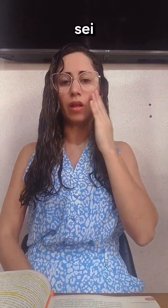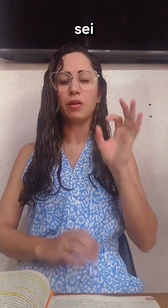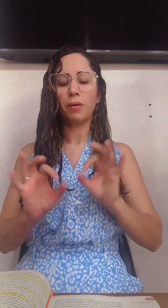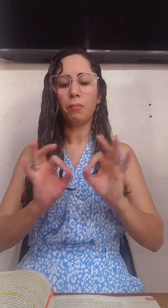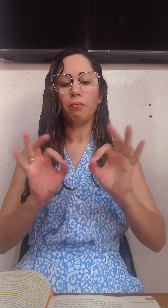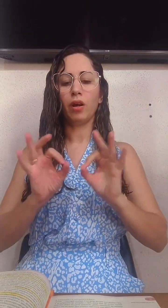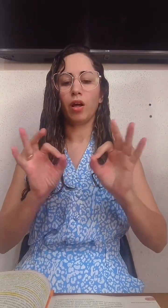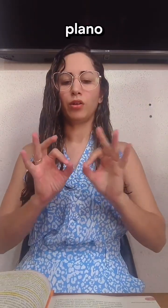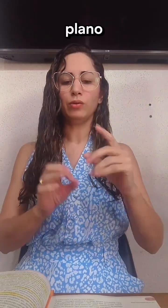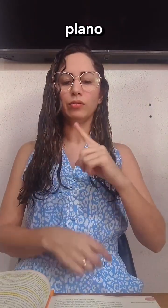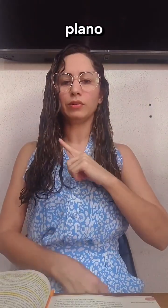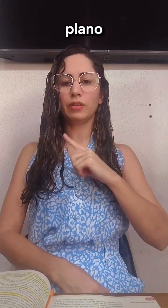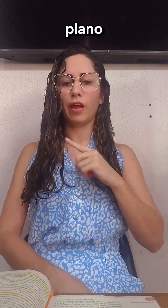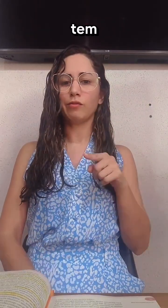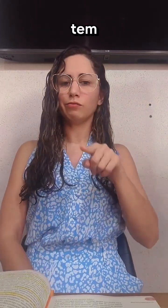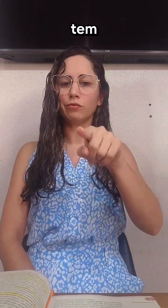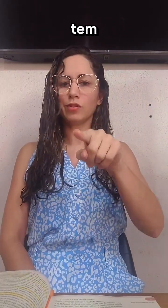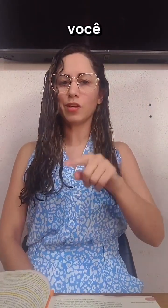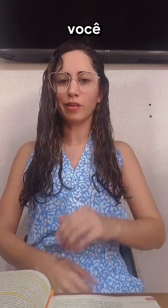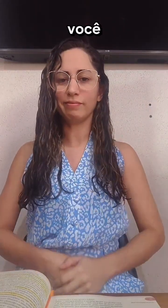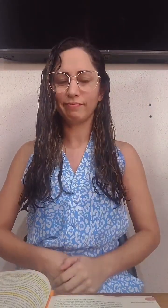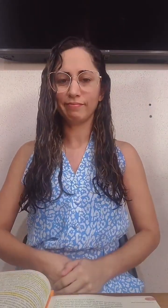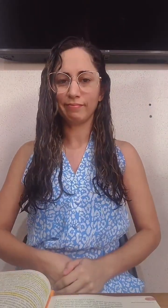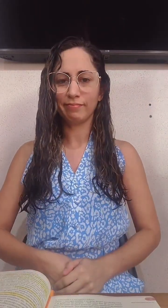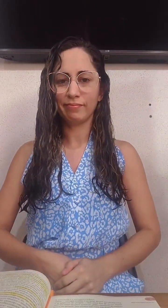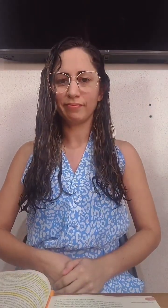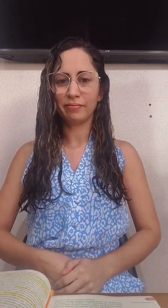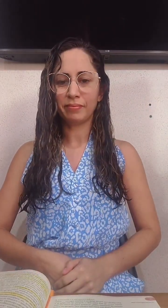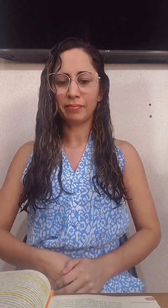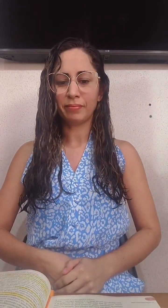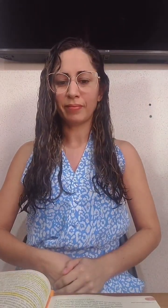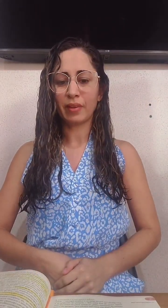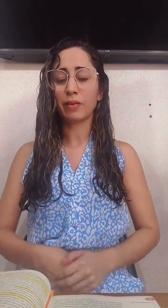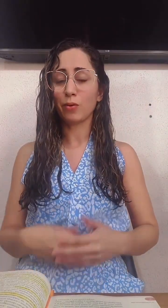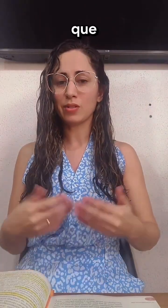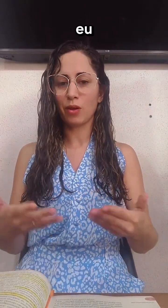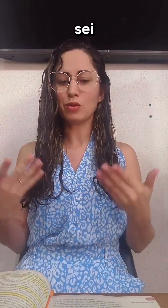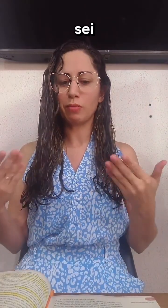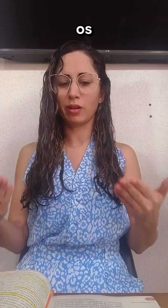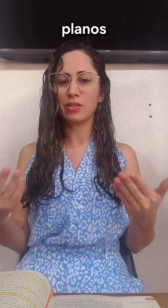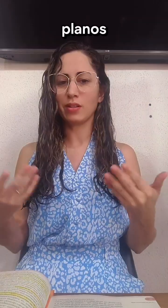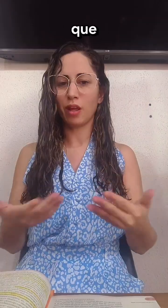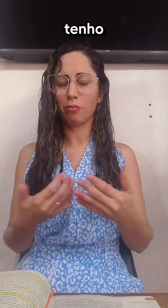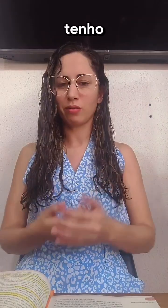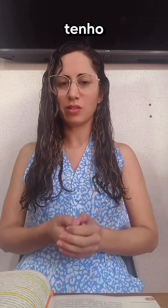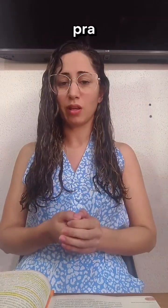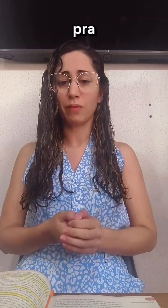sei, plano tem você. Porque eu sei os planos que tenho pra você.